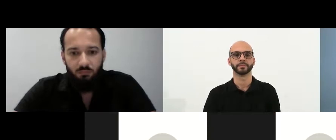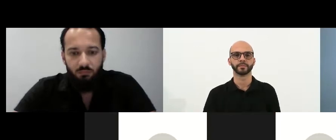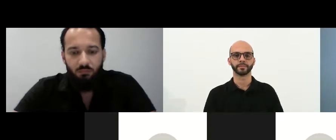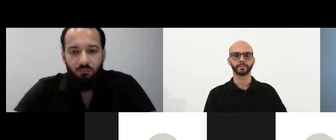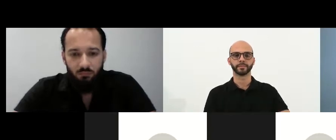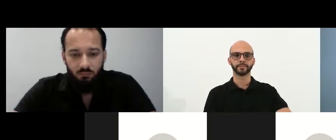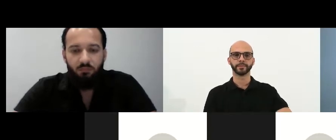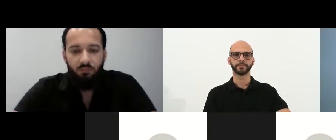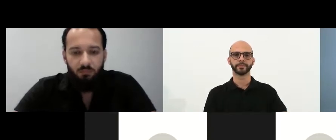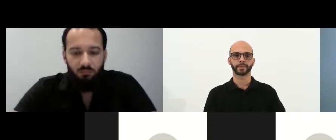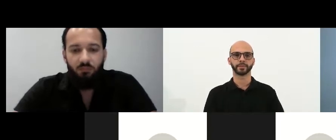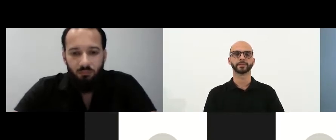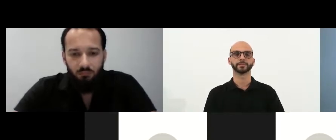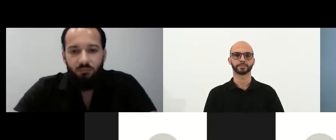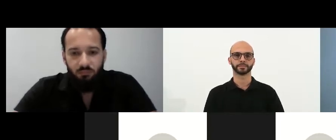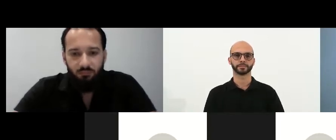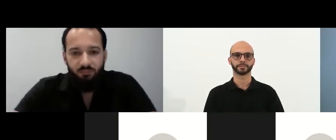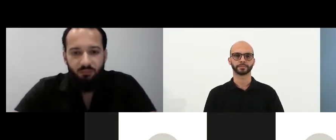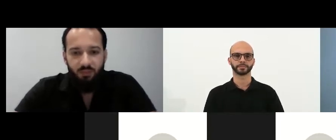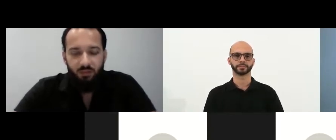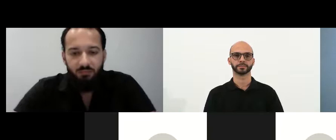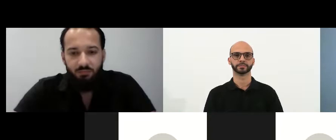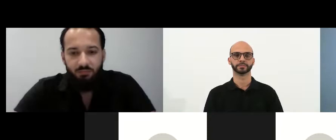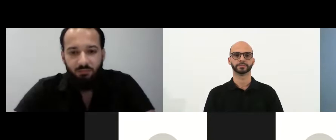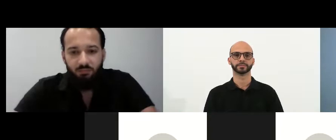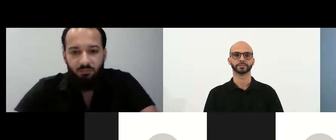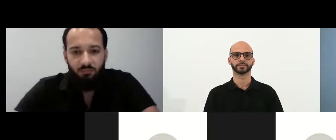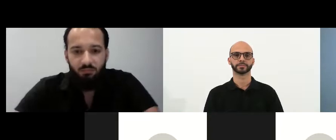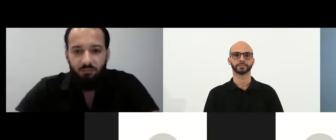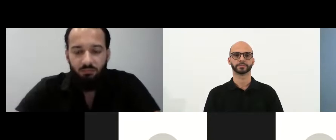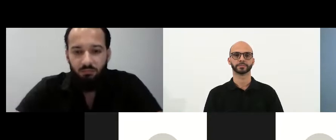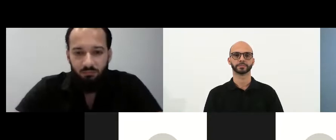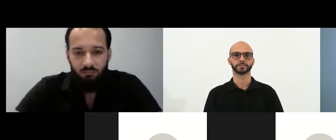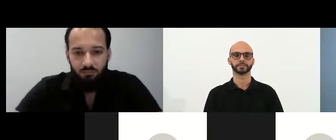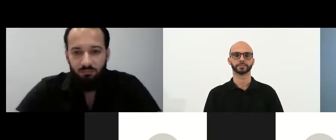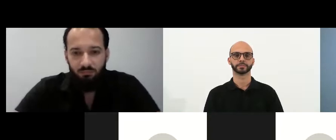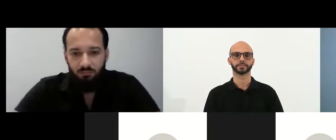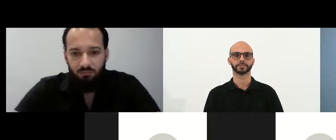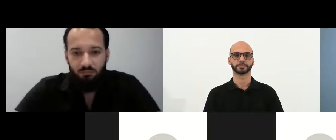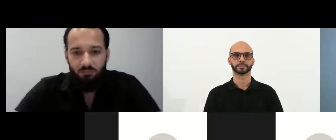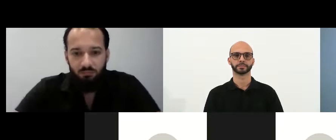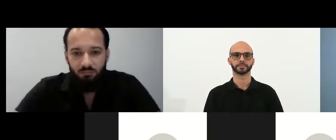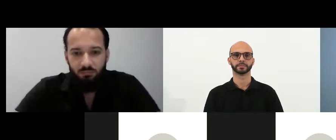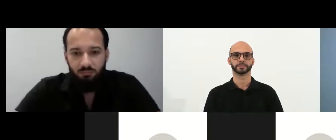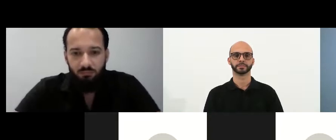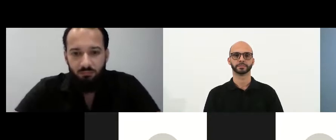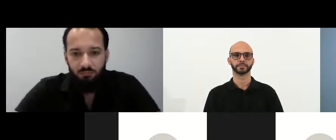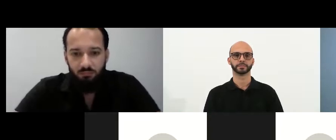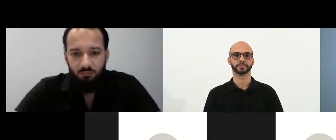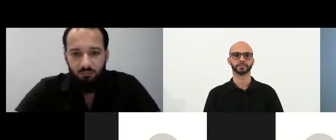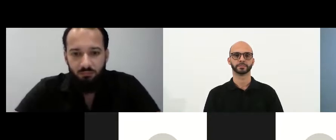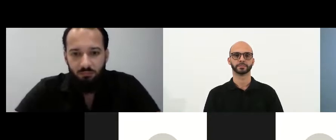posteriormente surgiu os cursos de Letras Libras presenciais E, posteriormente, com